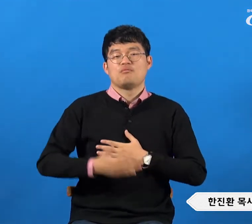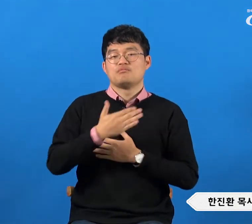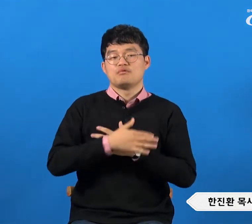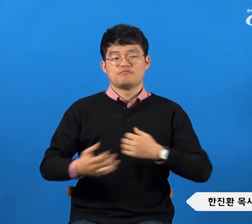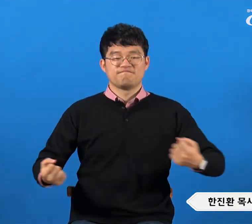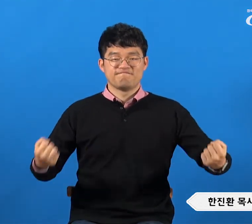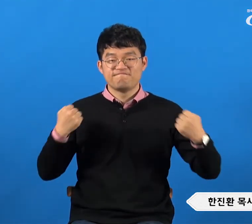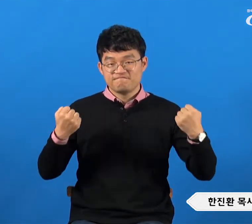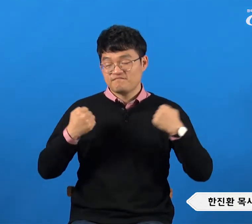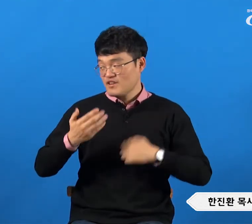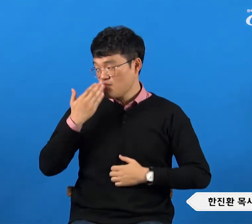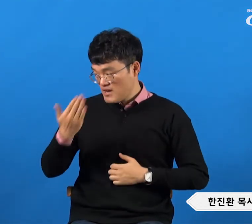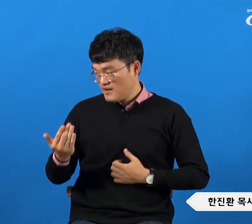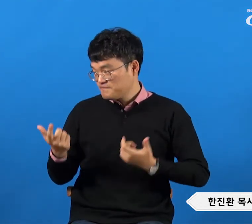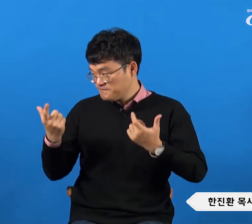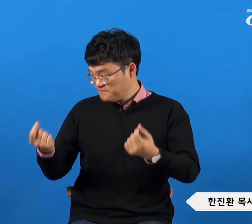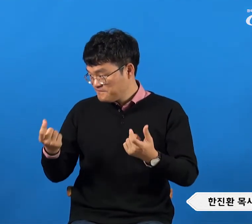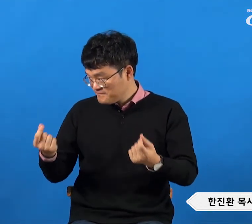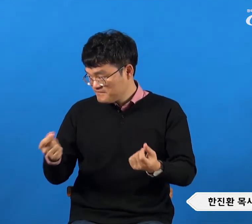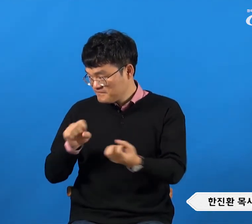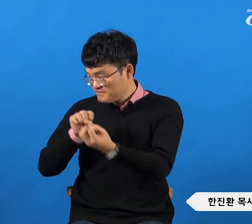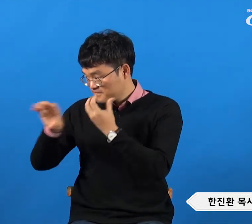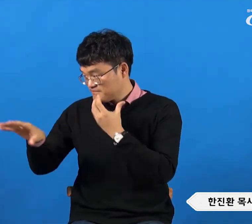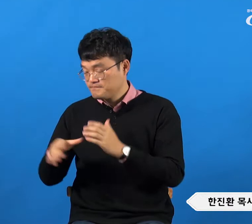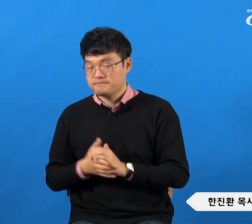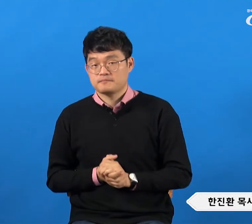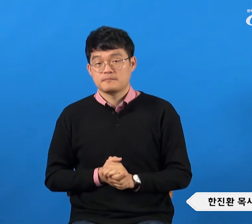몸도 건강할 수 있었던 것 같습니다.